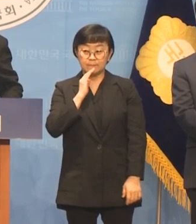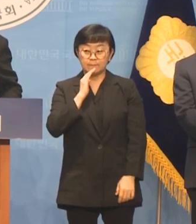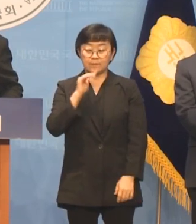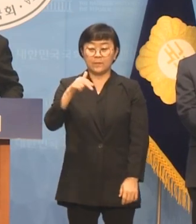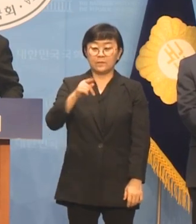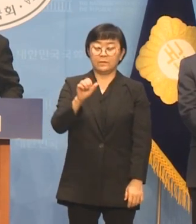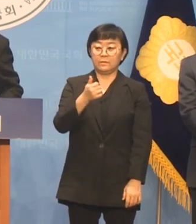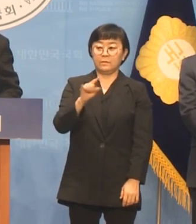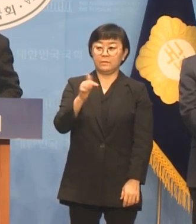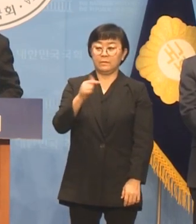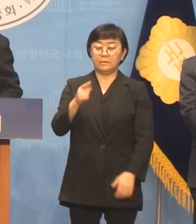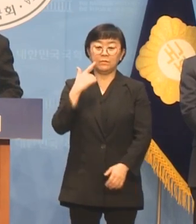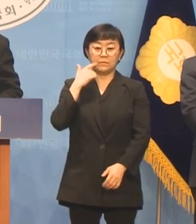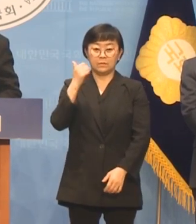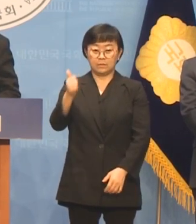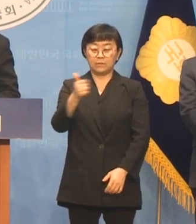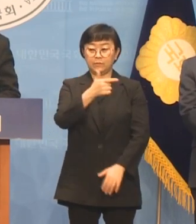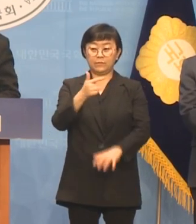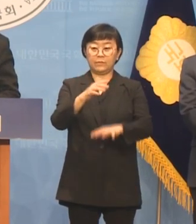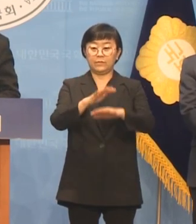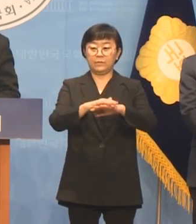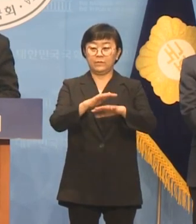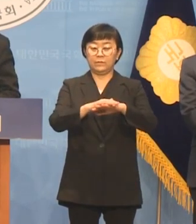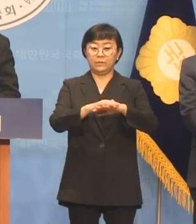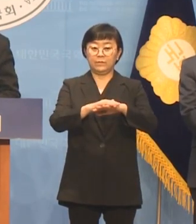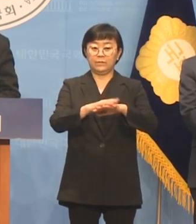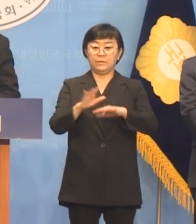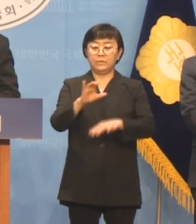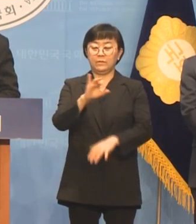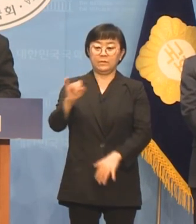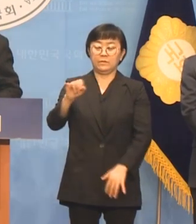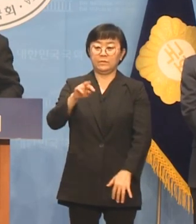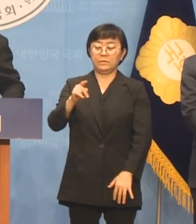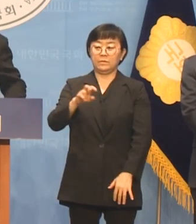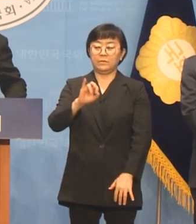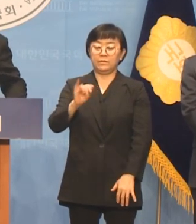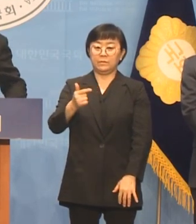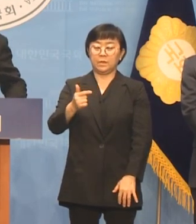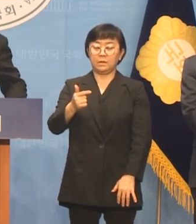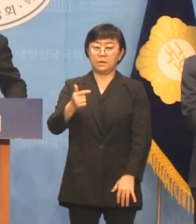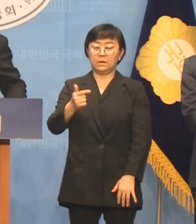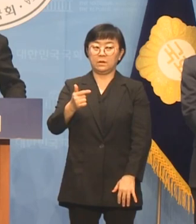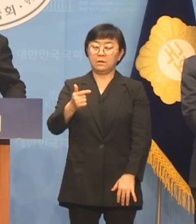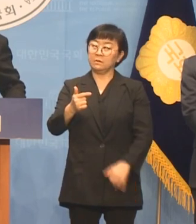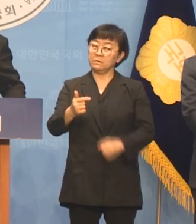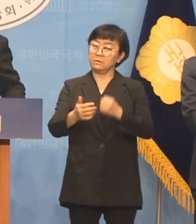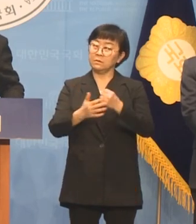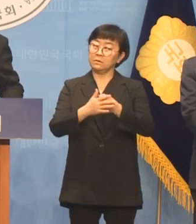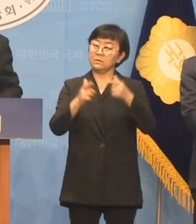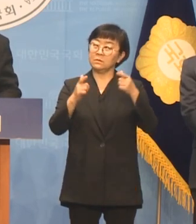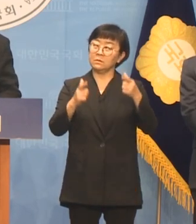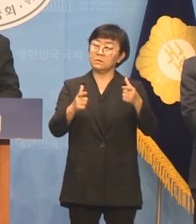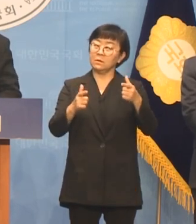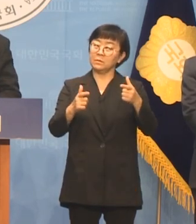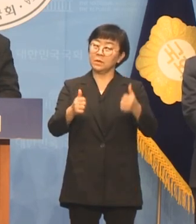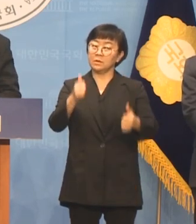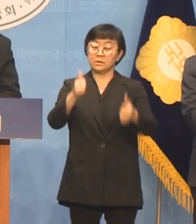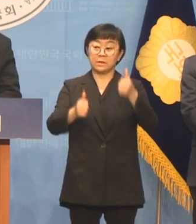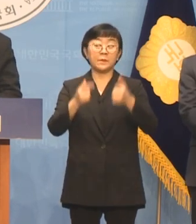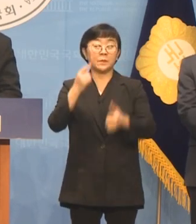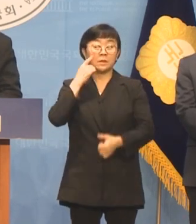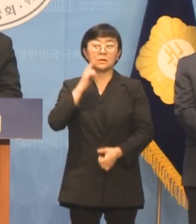장하나 목사님은 대전에 이상민 의원 지역구에 출마해서 싸우겠다 하는 다부진 포부를 갖고